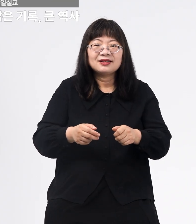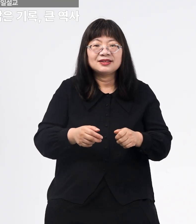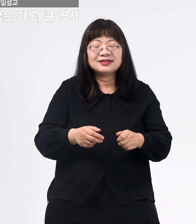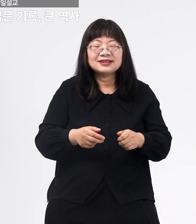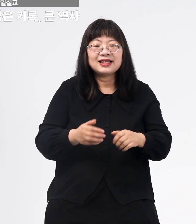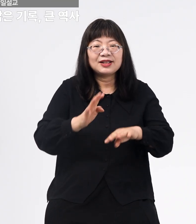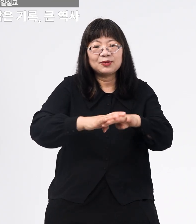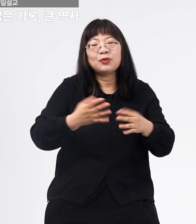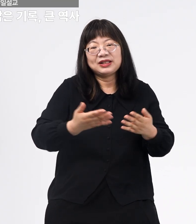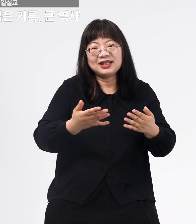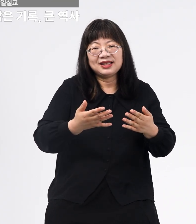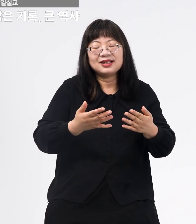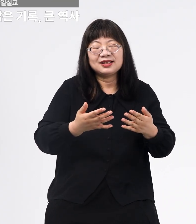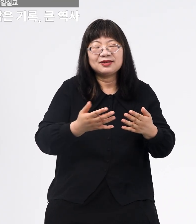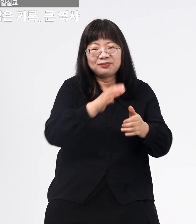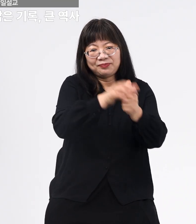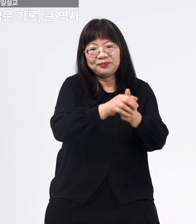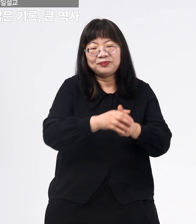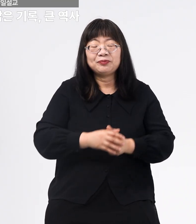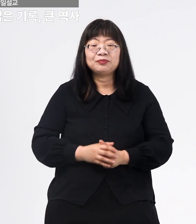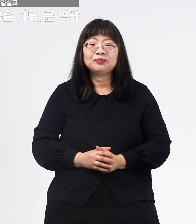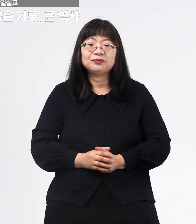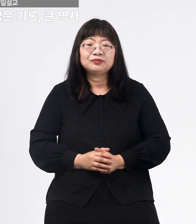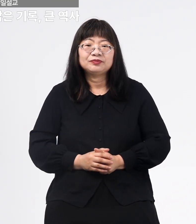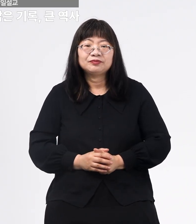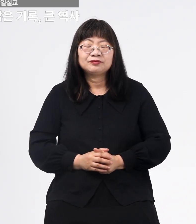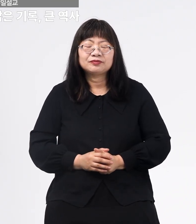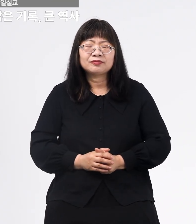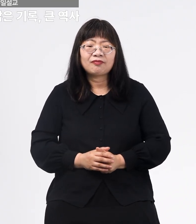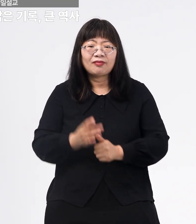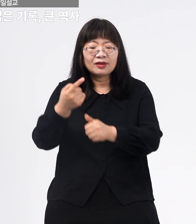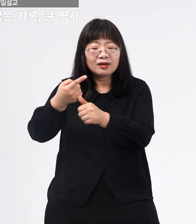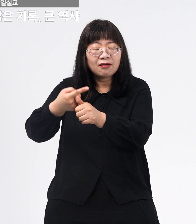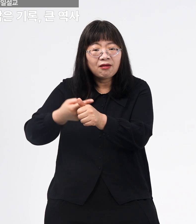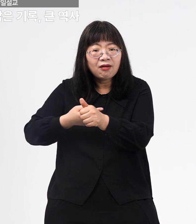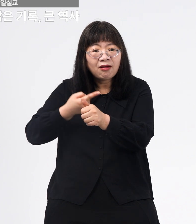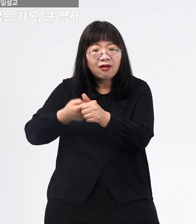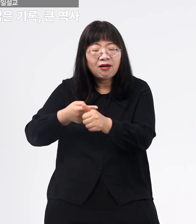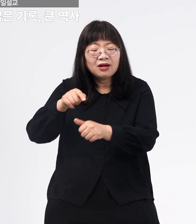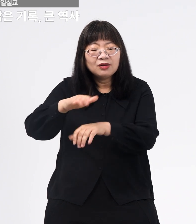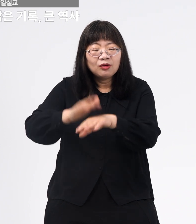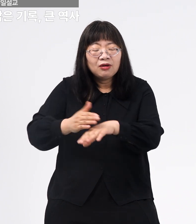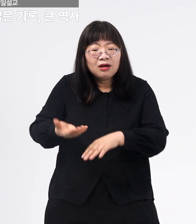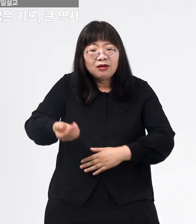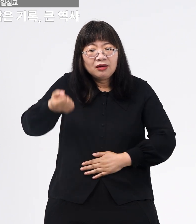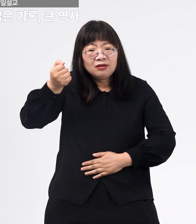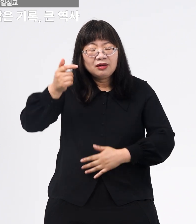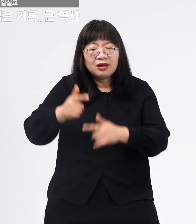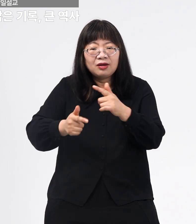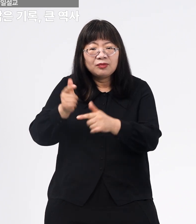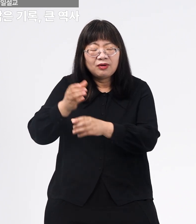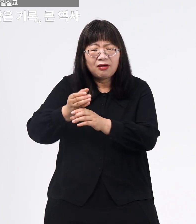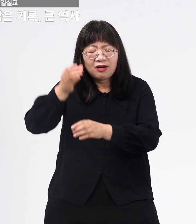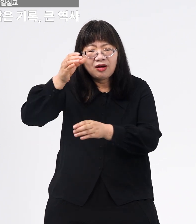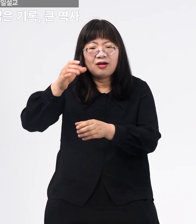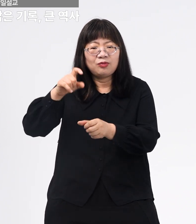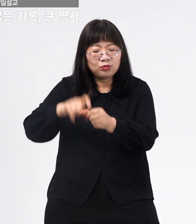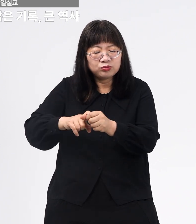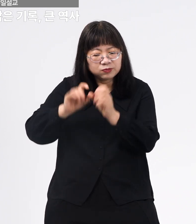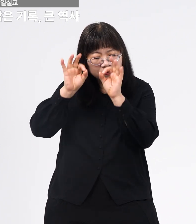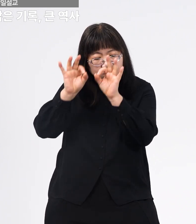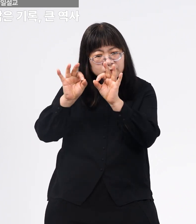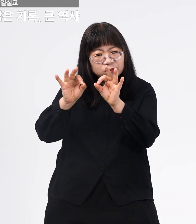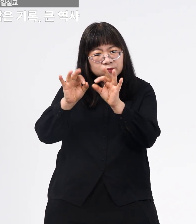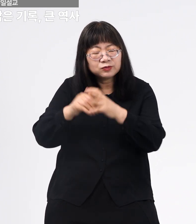쟁기질을 시키기도 합니다. 그러니까 자연스럽게 굳게 그 손에 들려진 막대기의 용도로